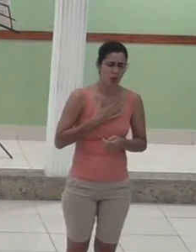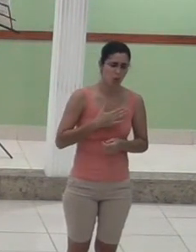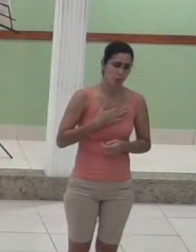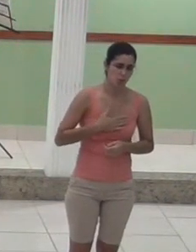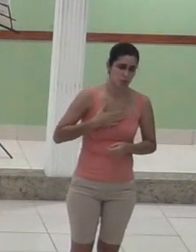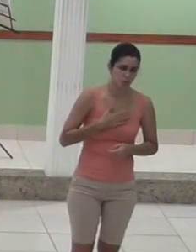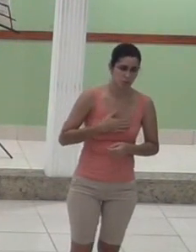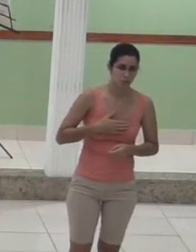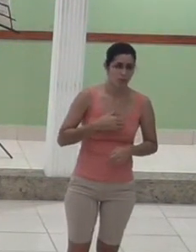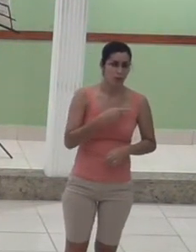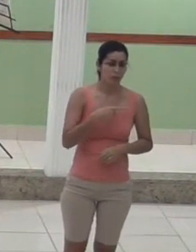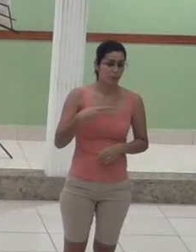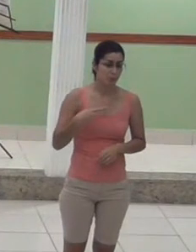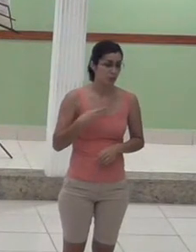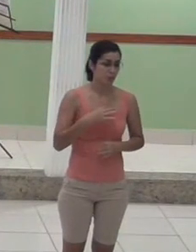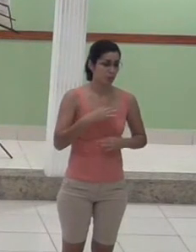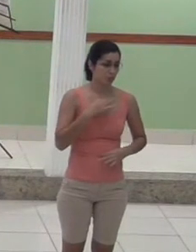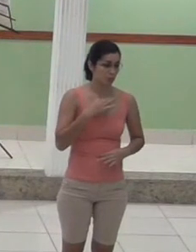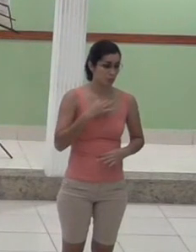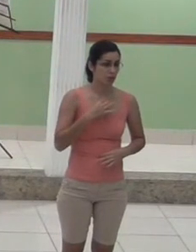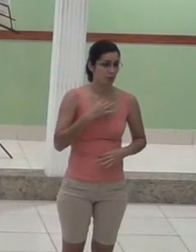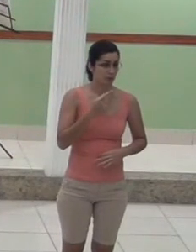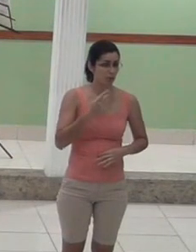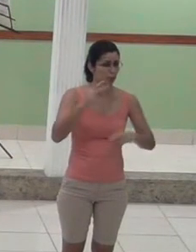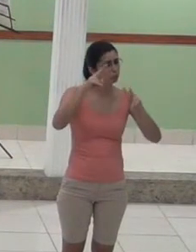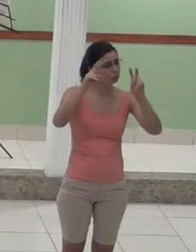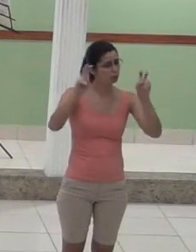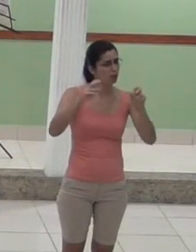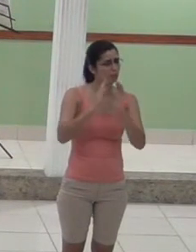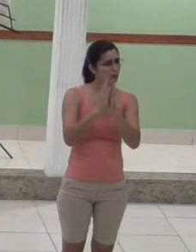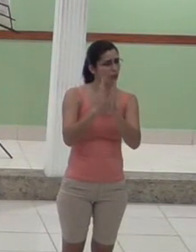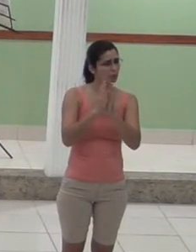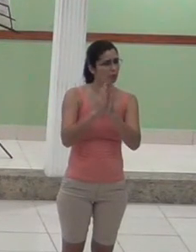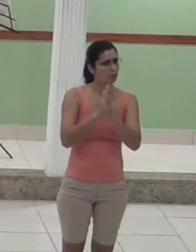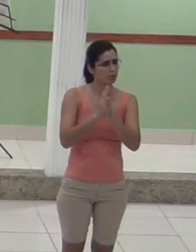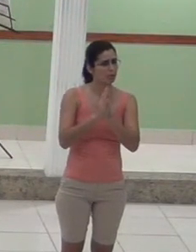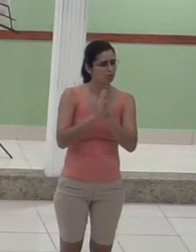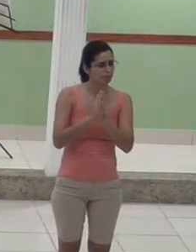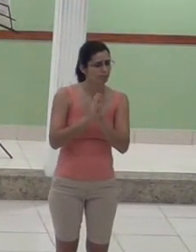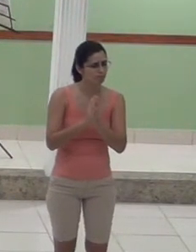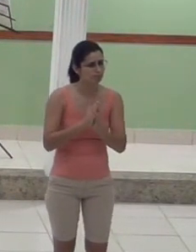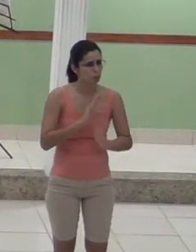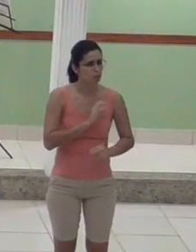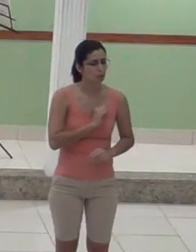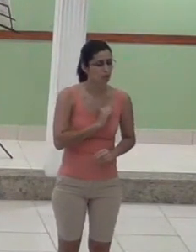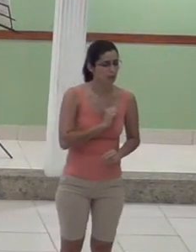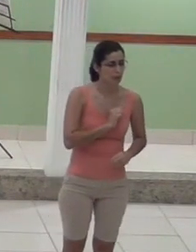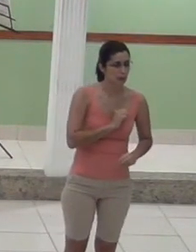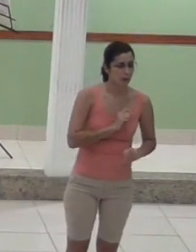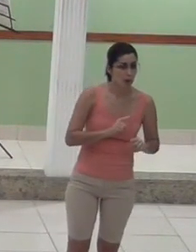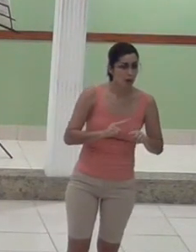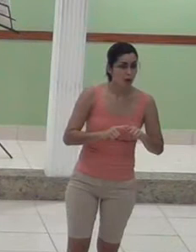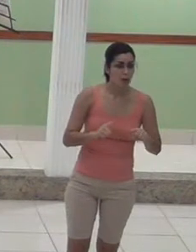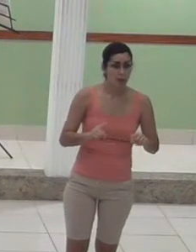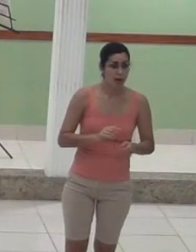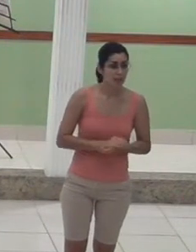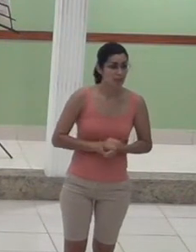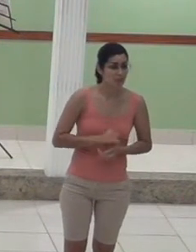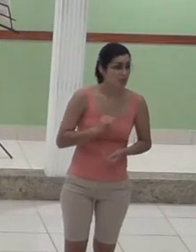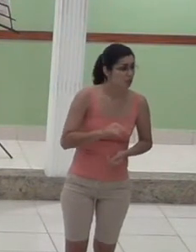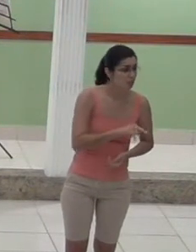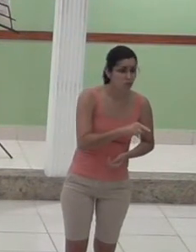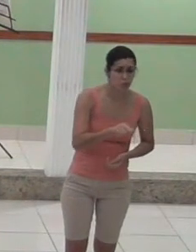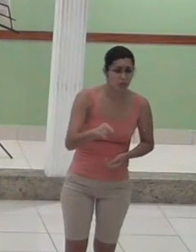Luquete, ele falou sobre oração. Isso me marcou muito. Ele falou, mesmo que você não saiba como se